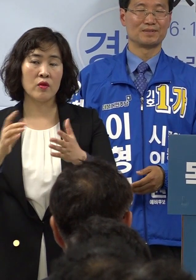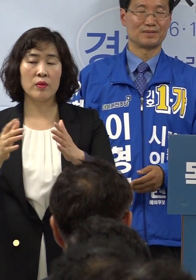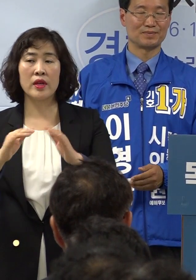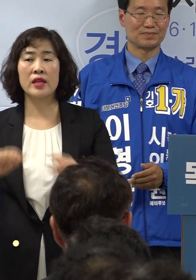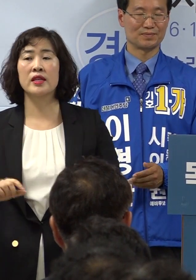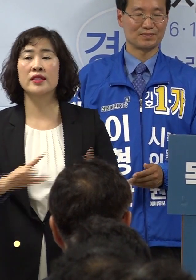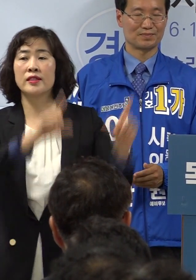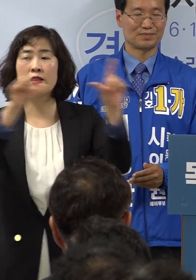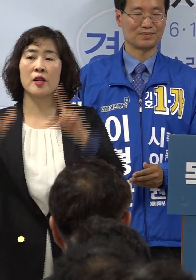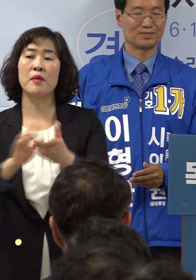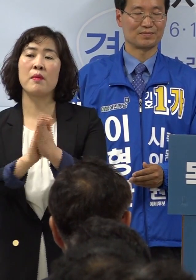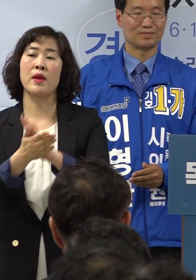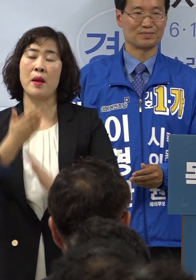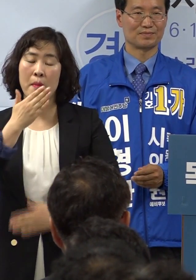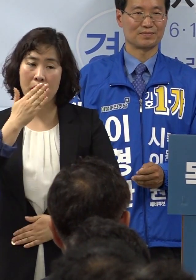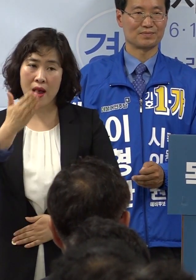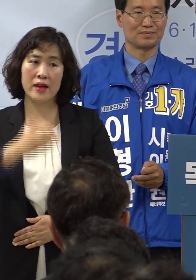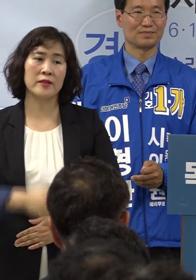국민의 삶이 더 나아지는